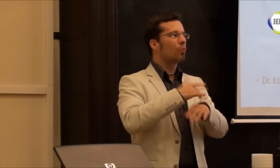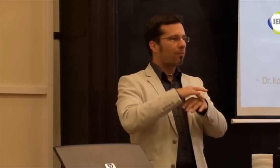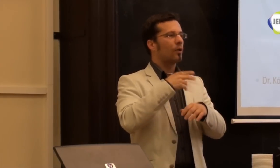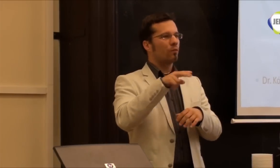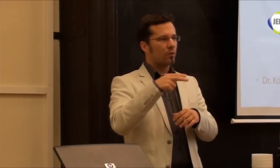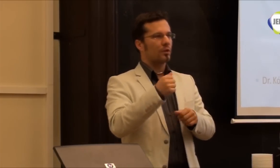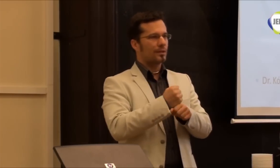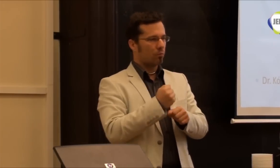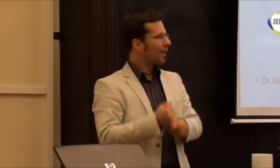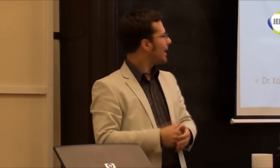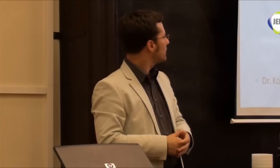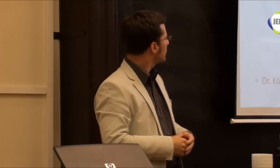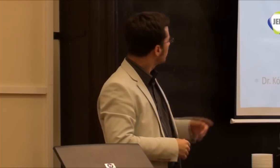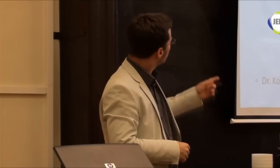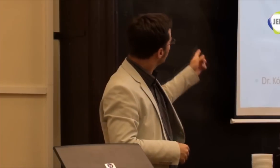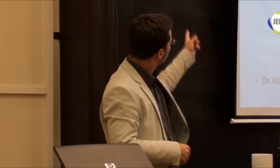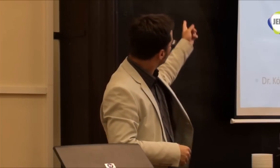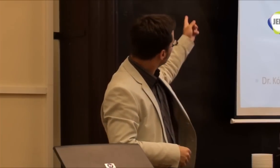és próbáltuk folytatni a munkát.